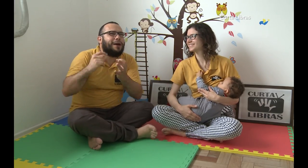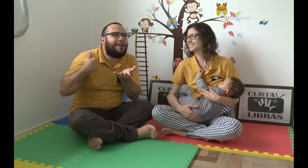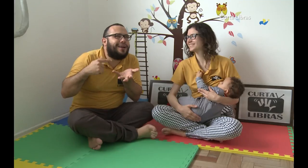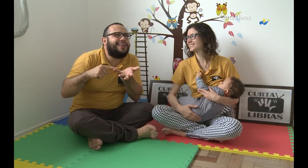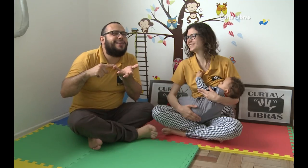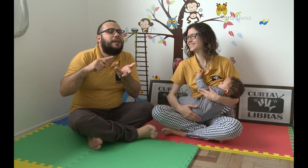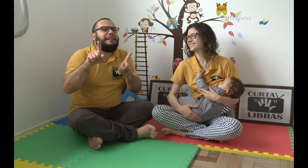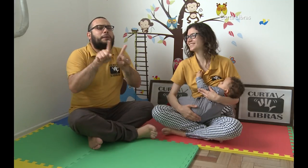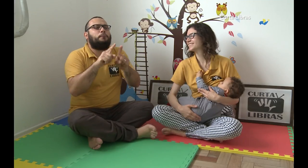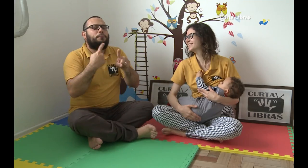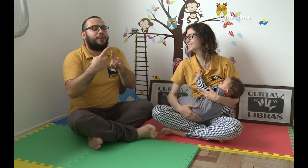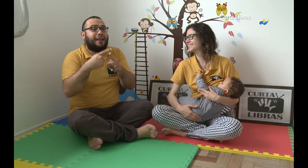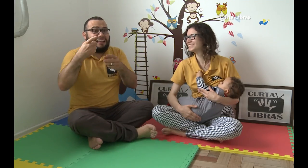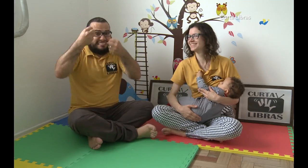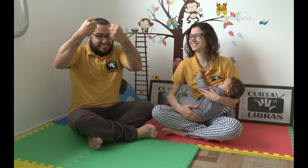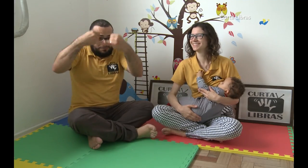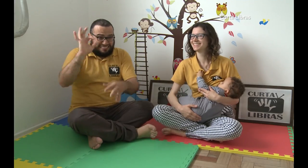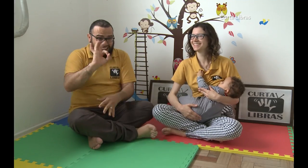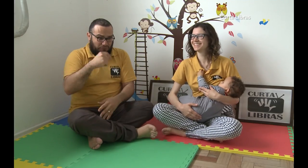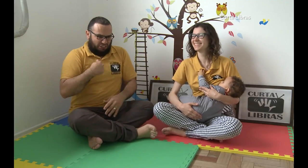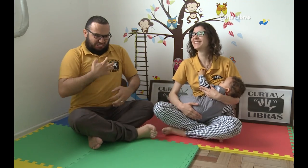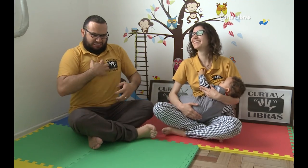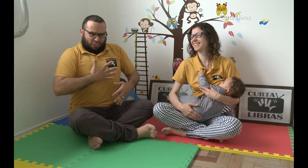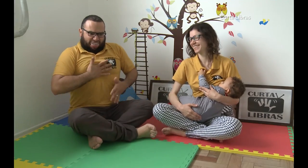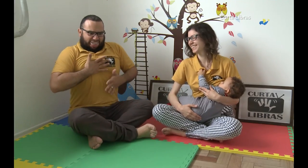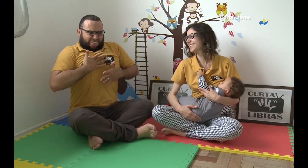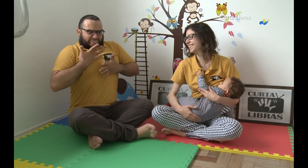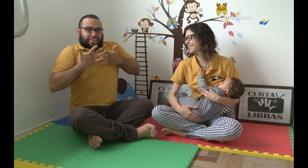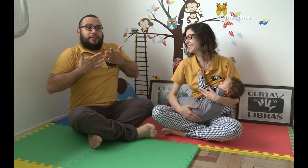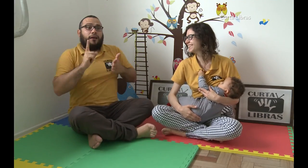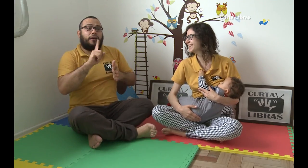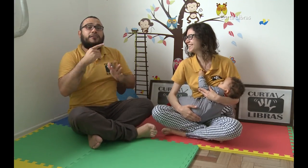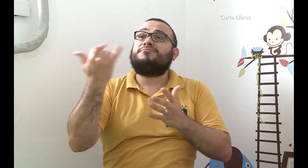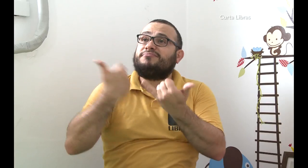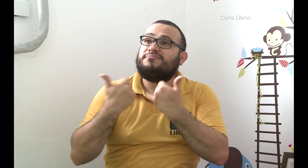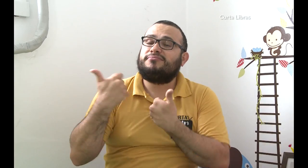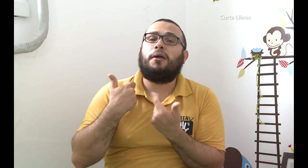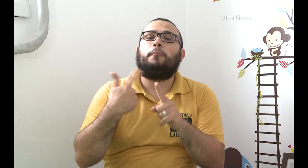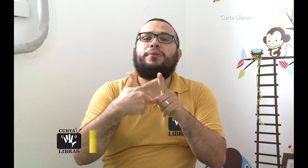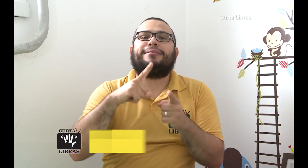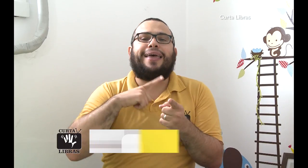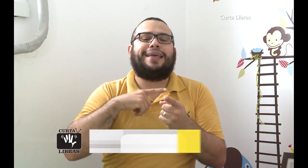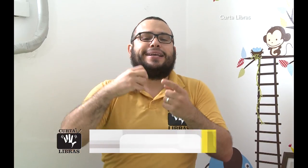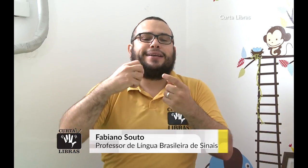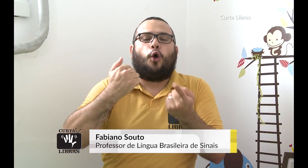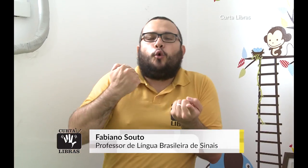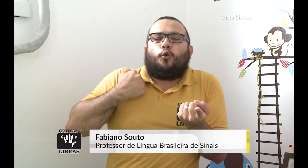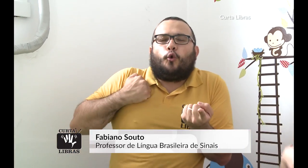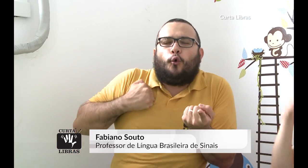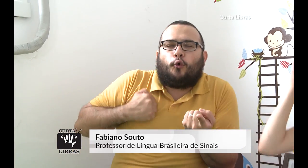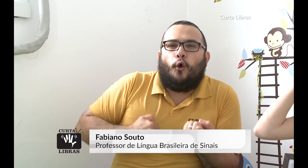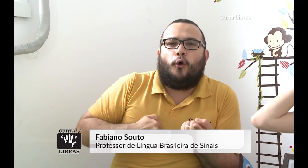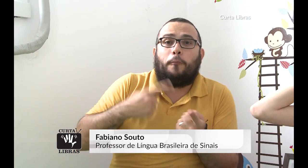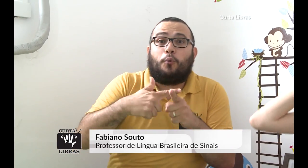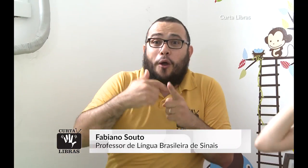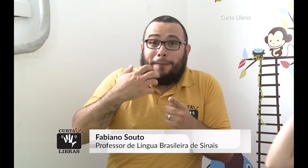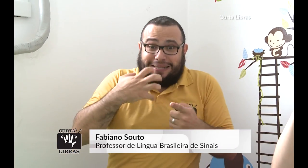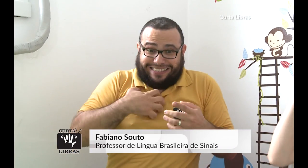Se não tivesse Nenhuma explicação anterior Eu poderia sentir nojo Mas eu já sabia Que no momento do parto